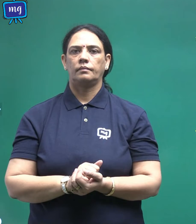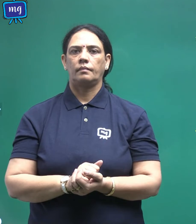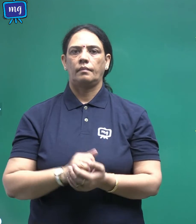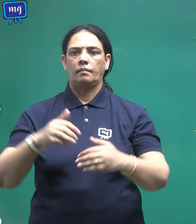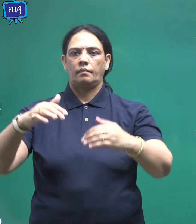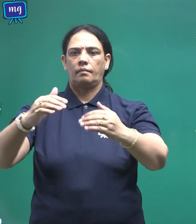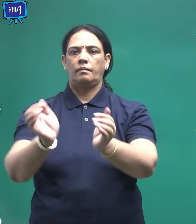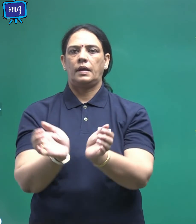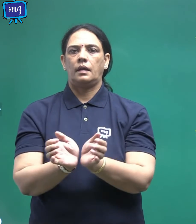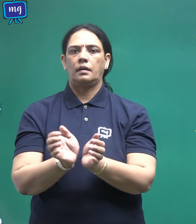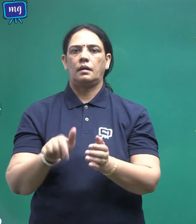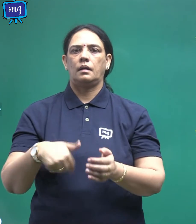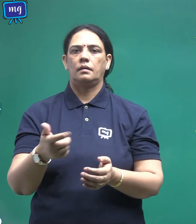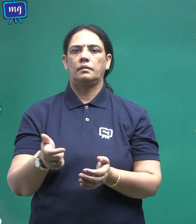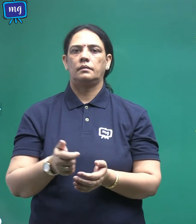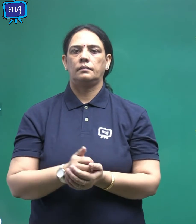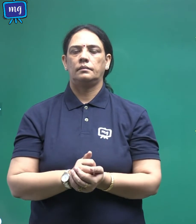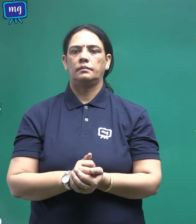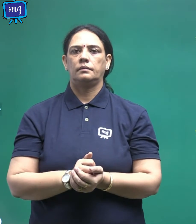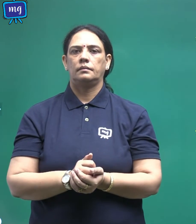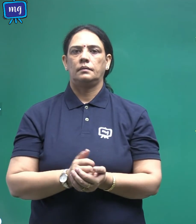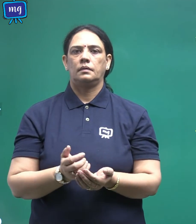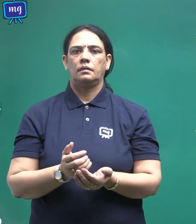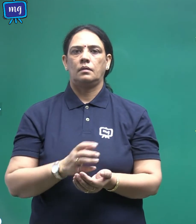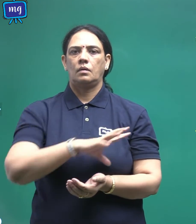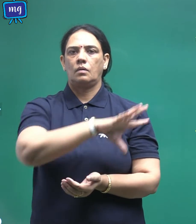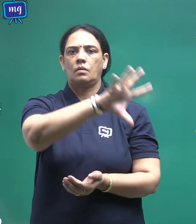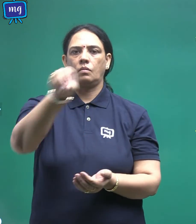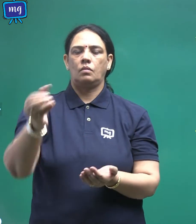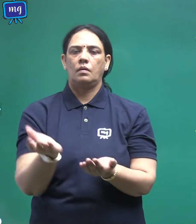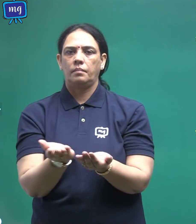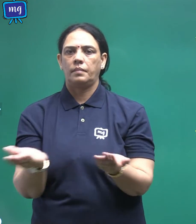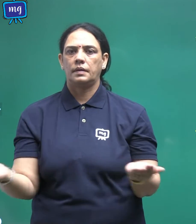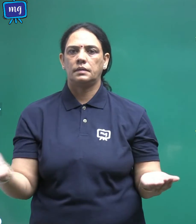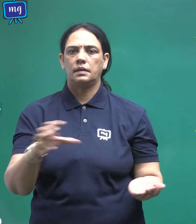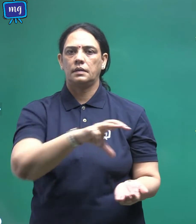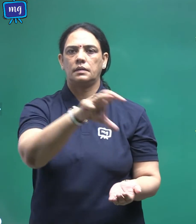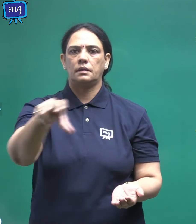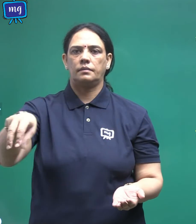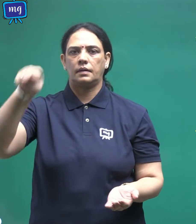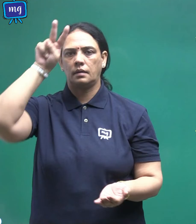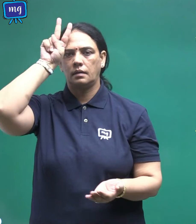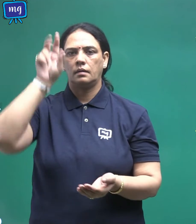बेलन का कुल पृष्ठीय क्षेत्रफल